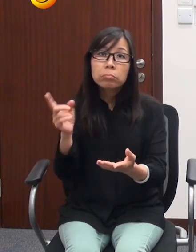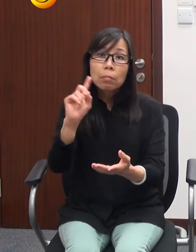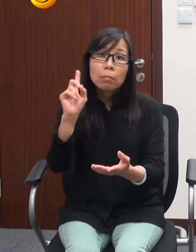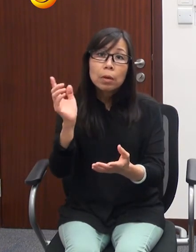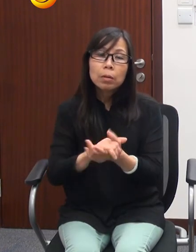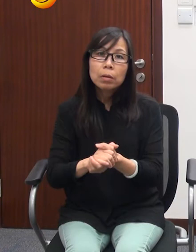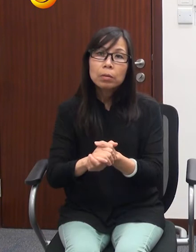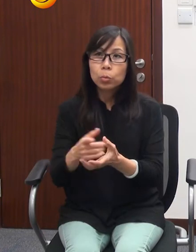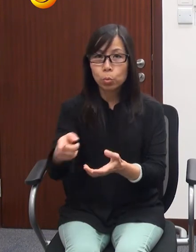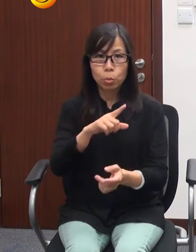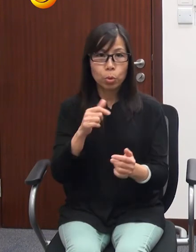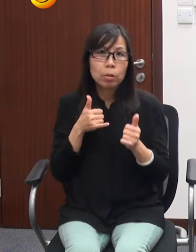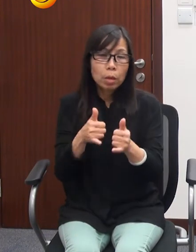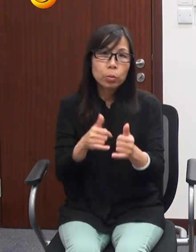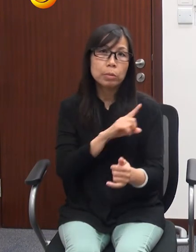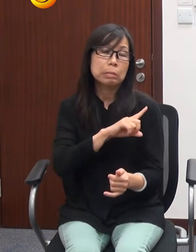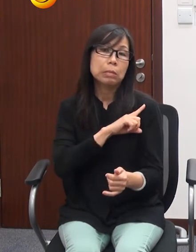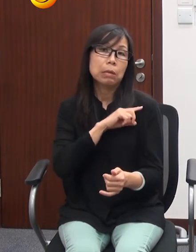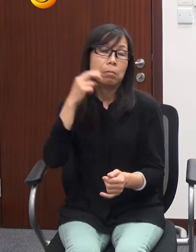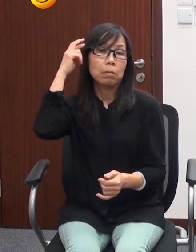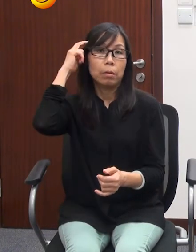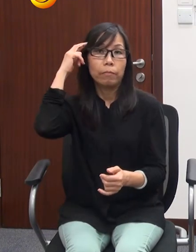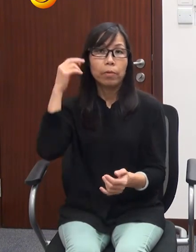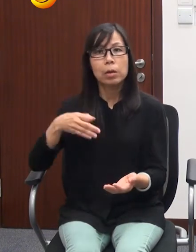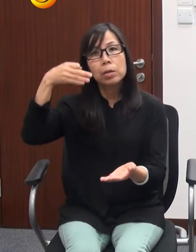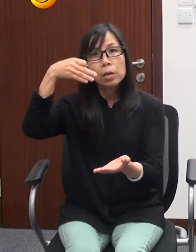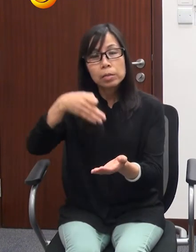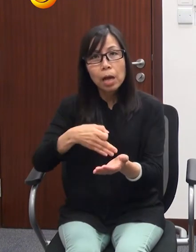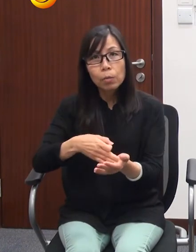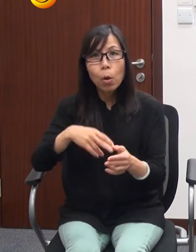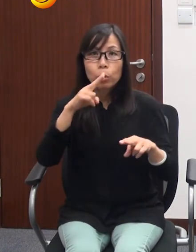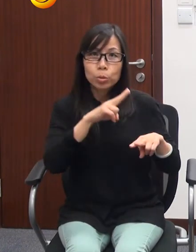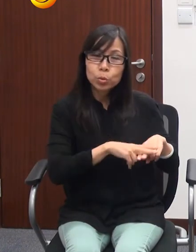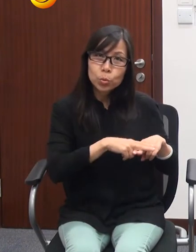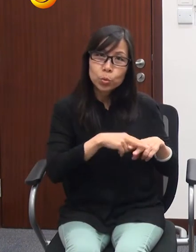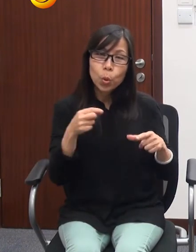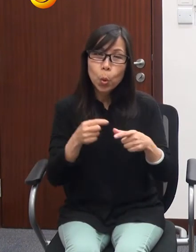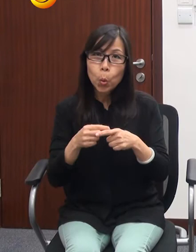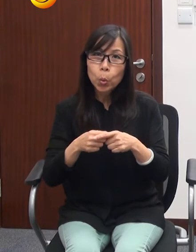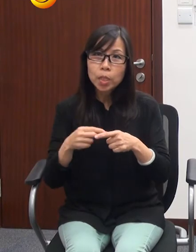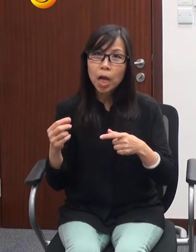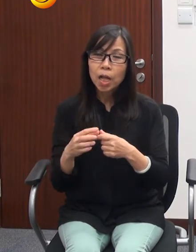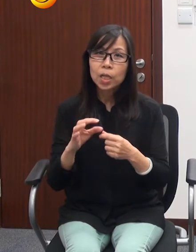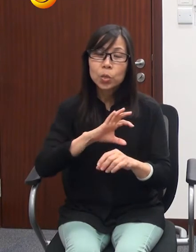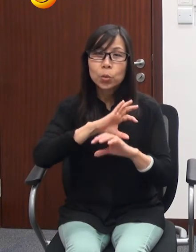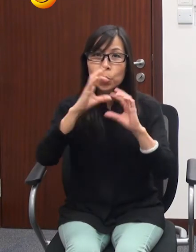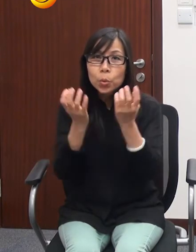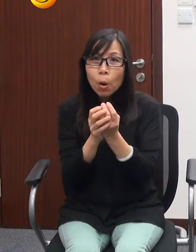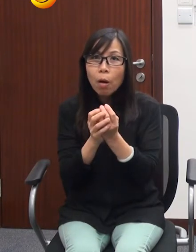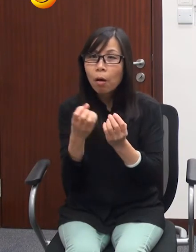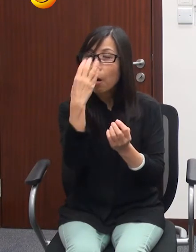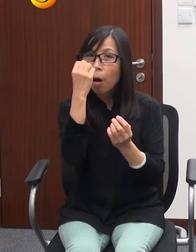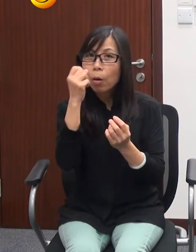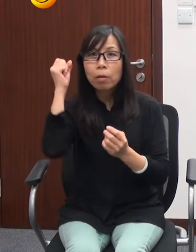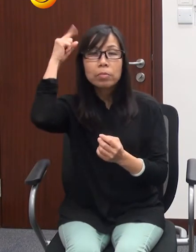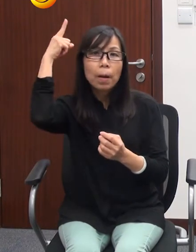主張嘅話， 係咯。你參與依一個中國共產黨香港特別行政區旗